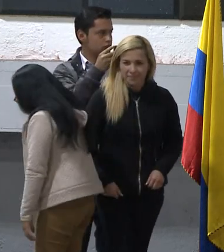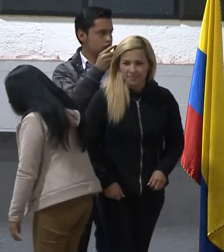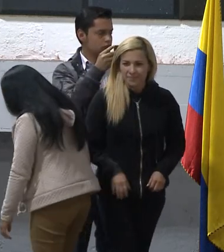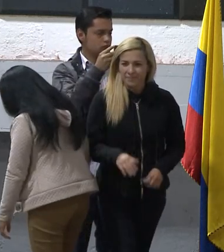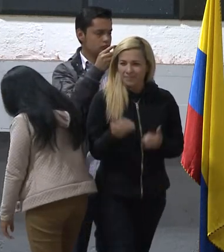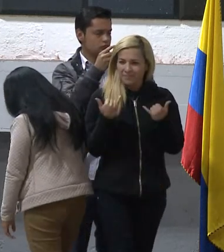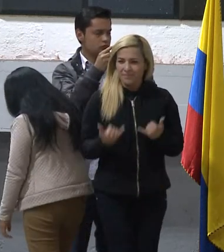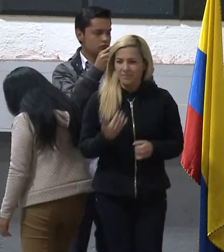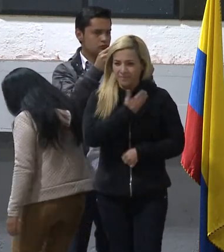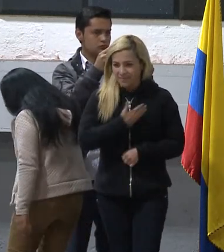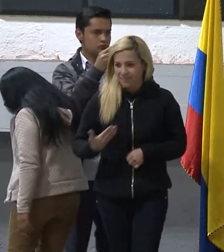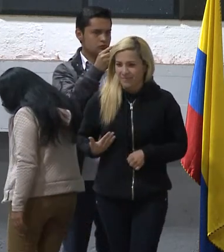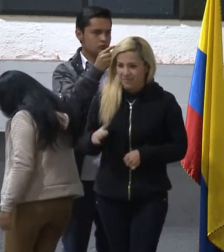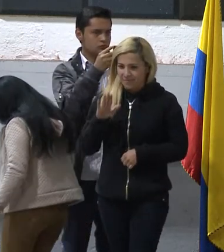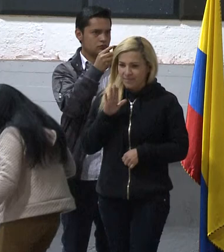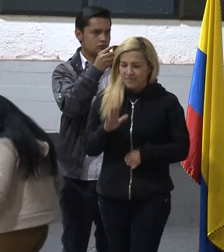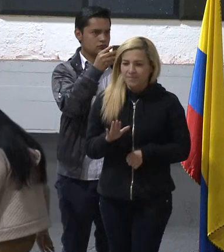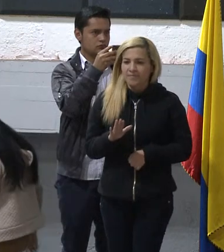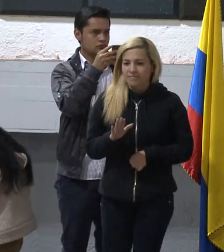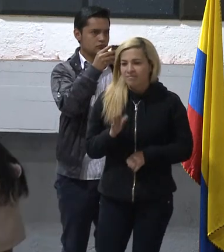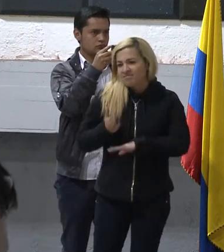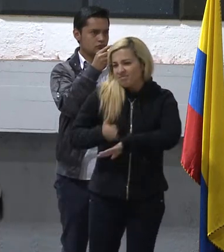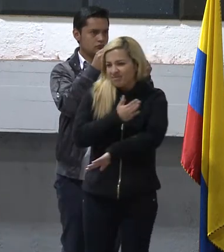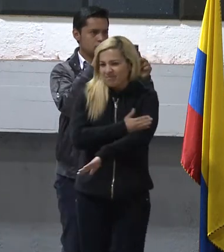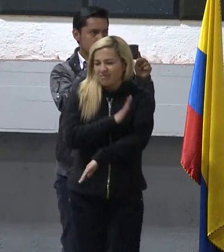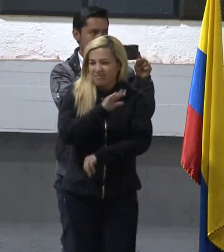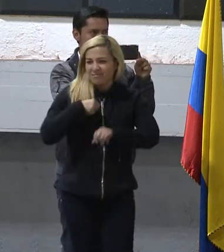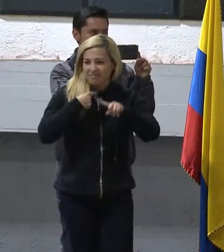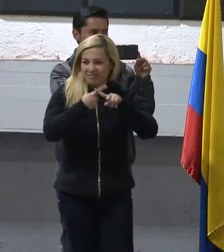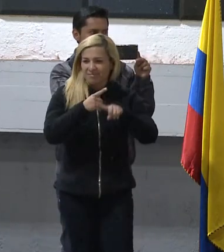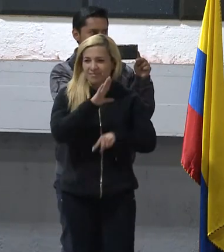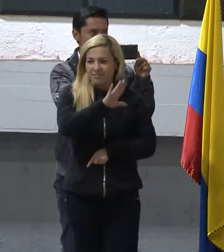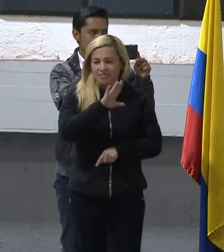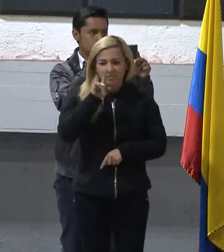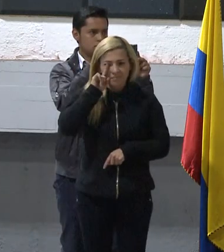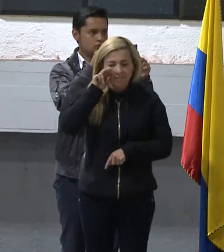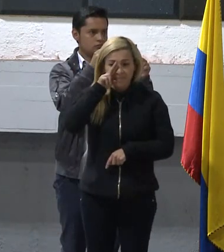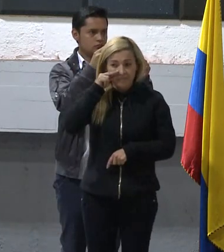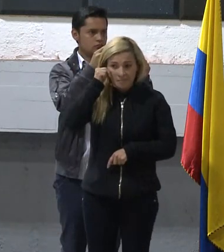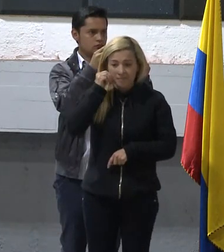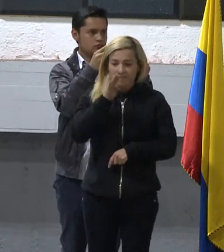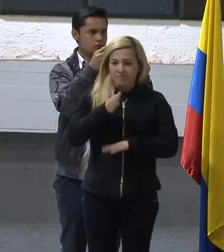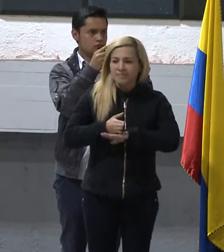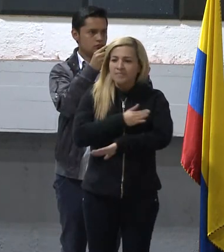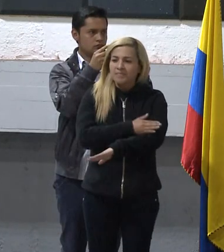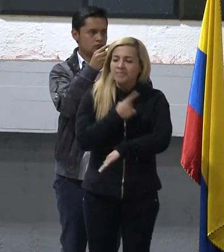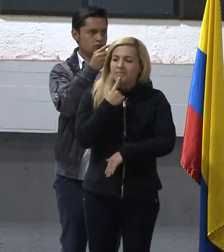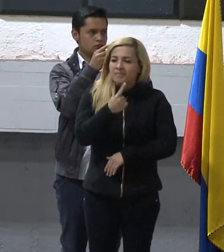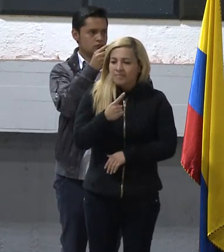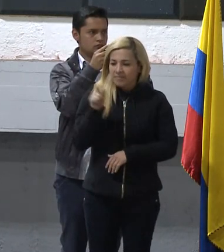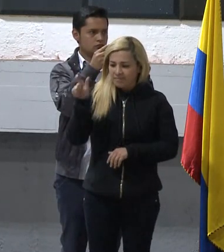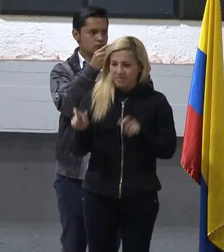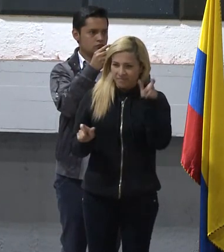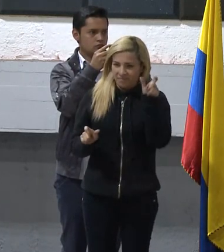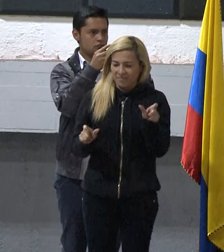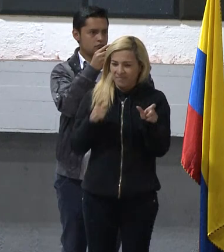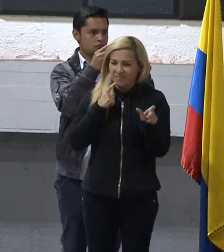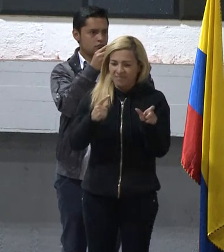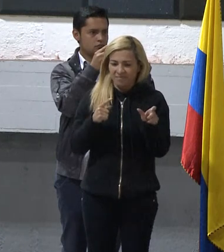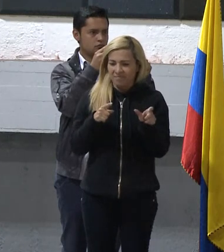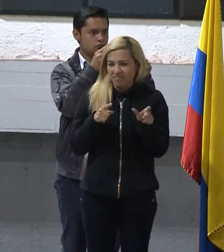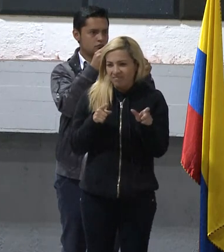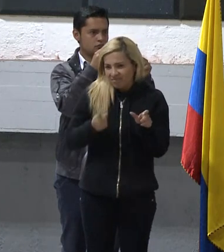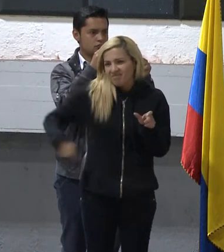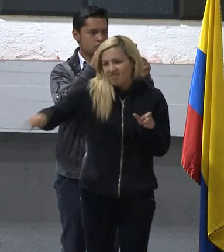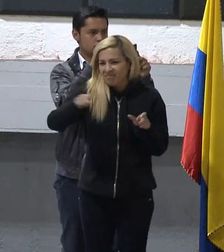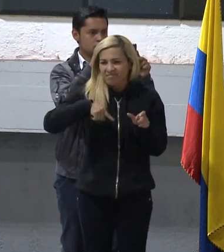educativas de sivas que santos dejó a la puerta del congreso solo debe provocar el extraordinario despliegue de quienes no compartimos sus ideas